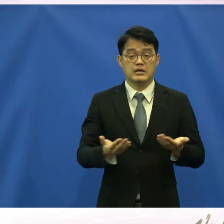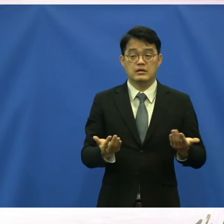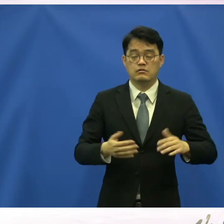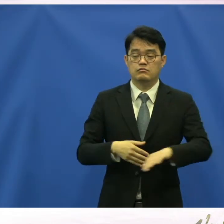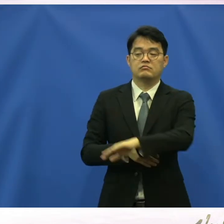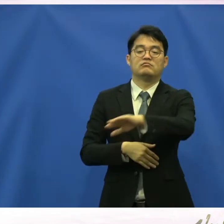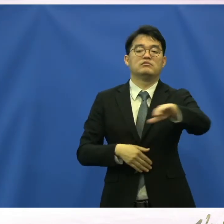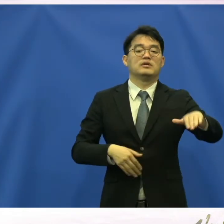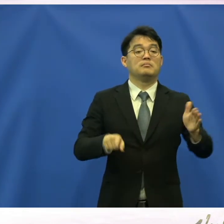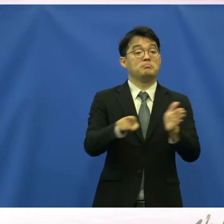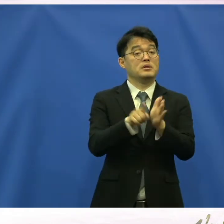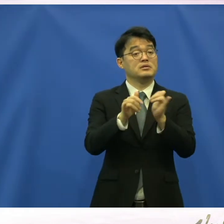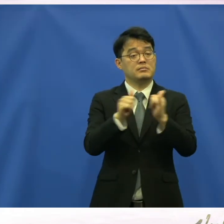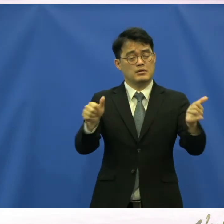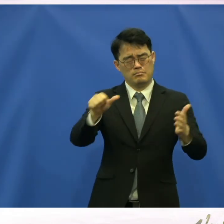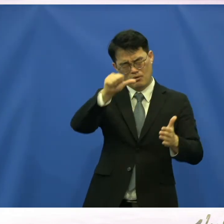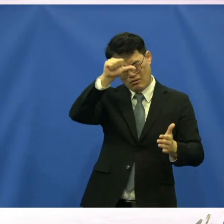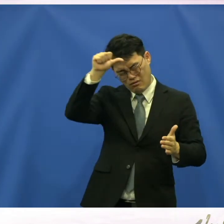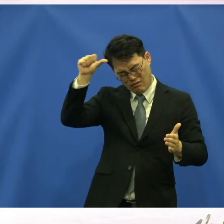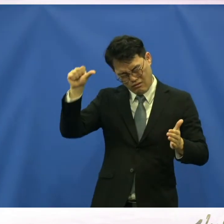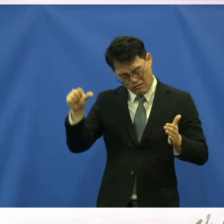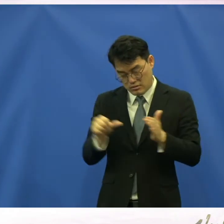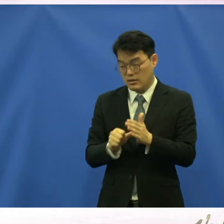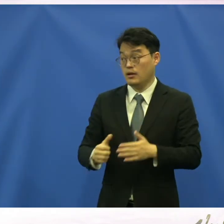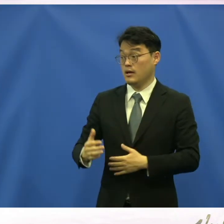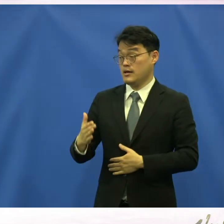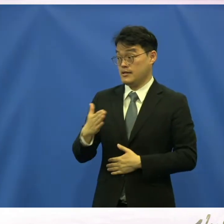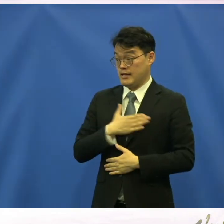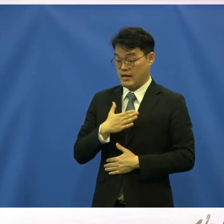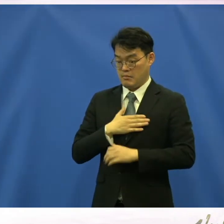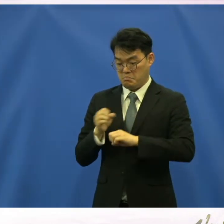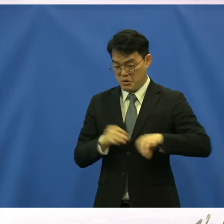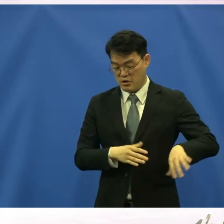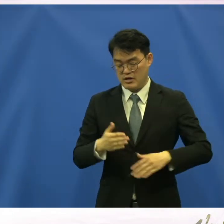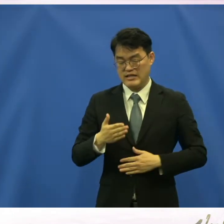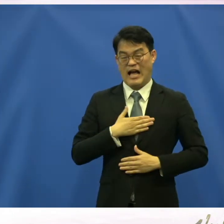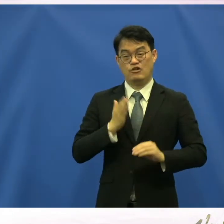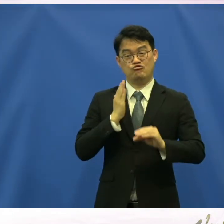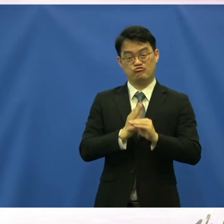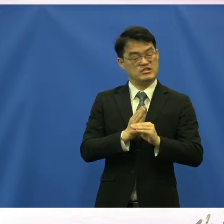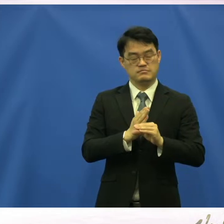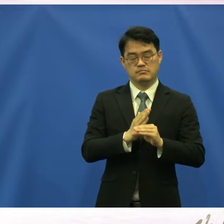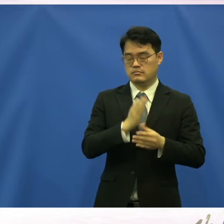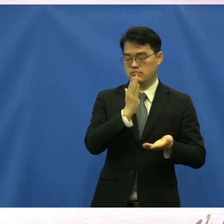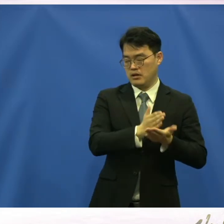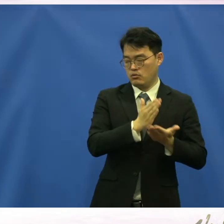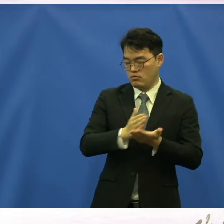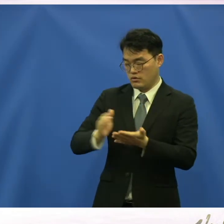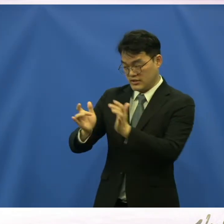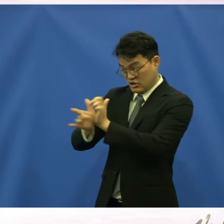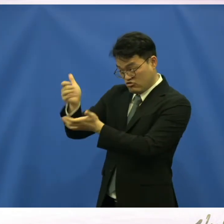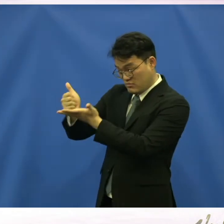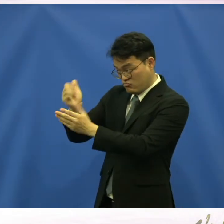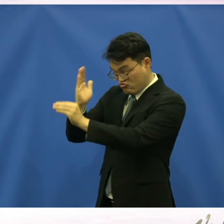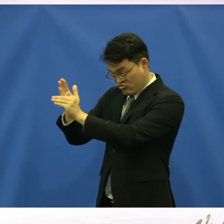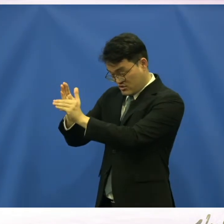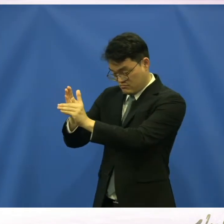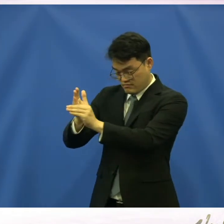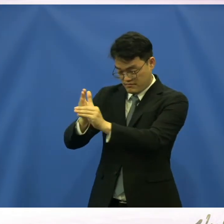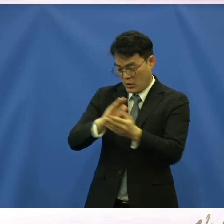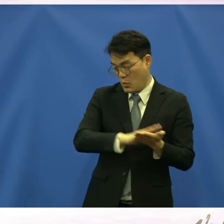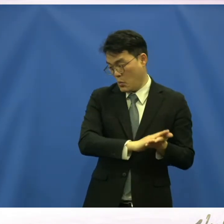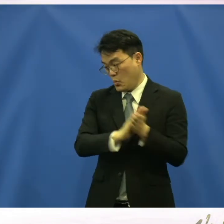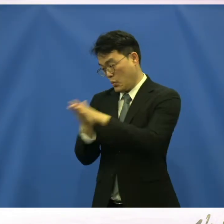특세 한 번으로 끝날 게 아니고 일평생의 과정입니다. 자아 중심에서 그리스도 중심으로 이동하는 거예요.